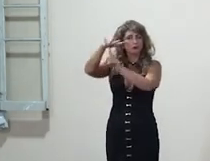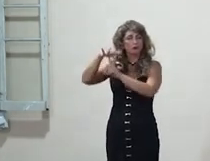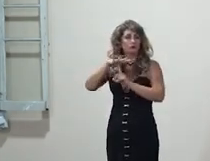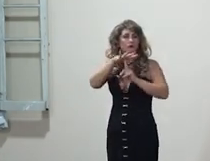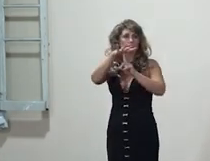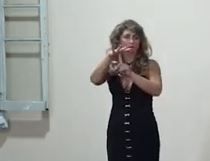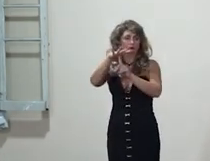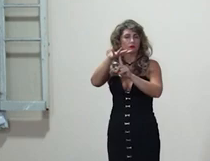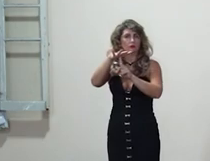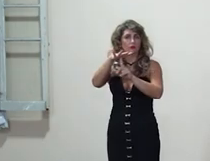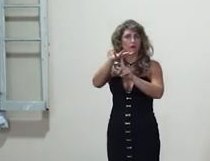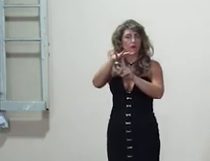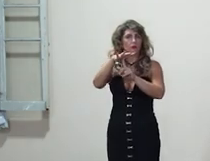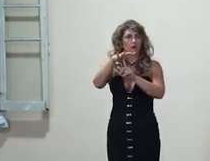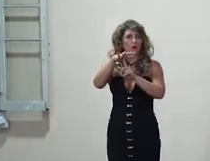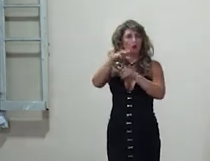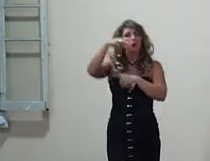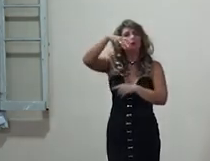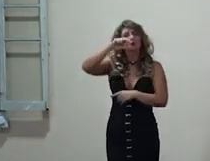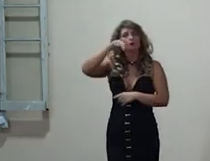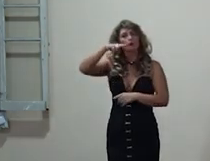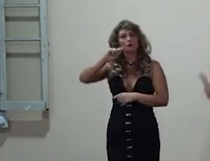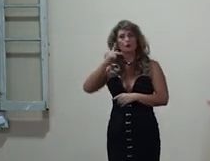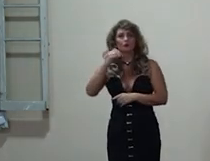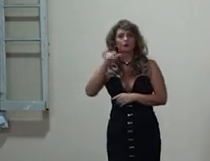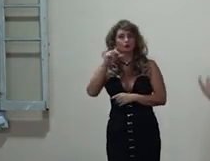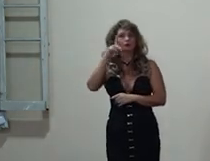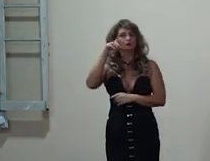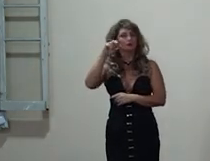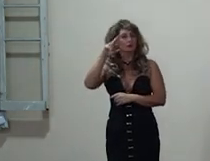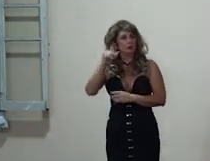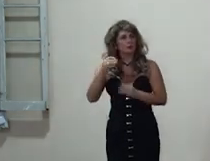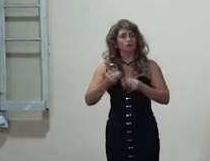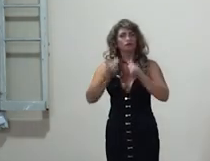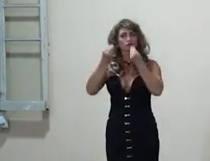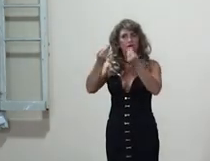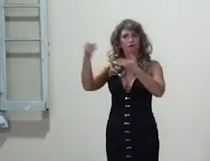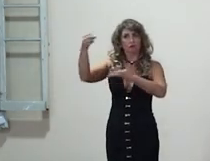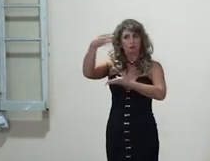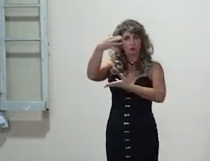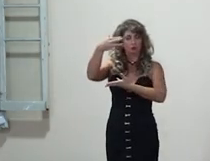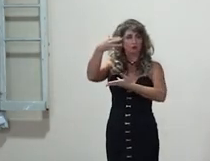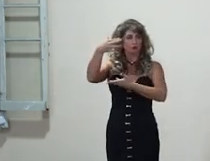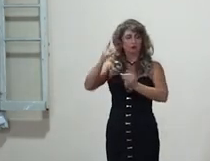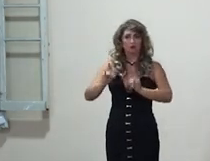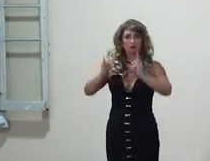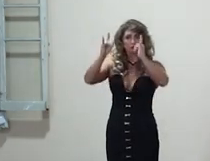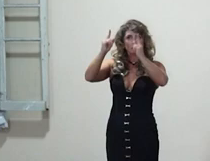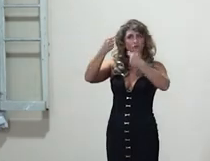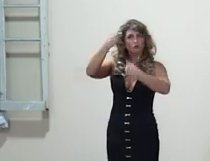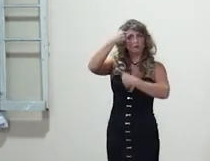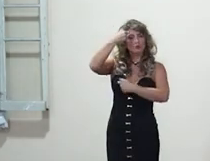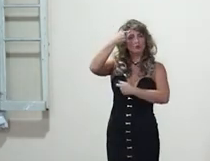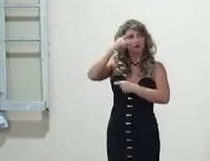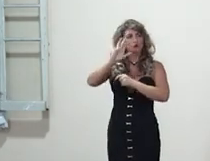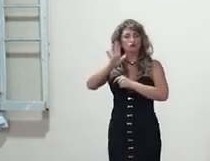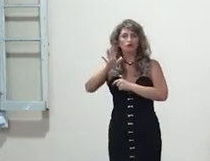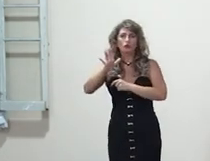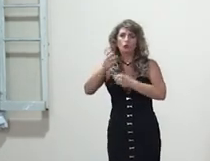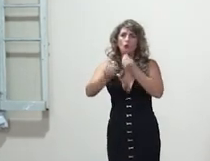O Munhoz da Rocha, quando conceberam lá o prédio novo, já pensou